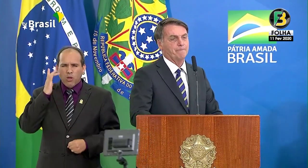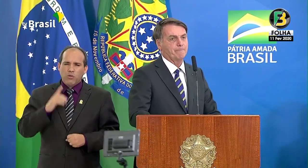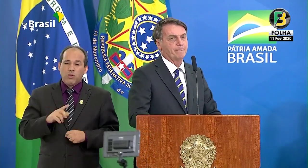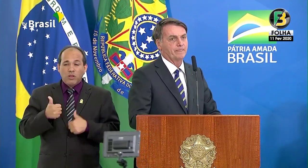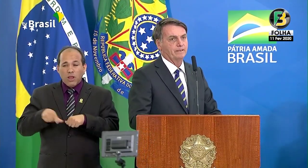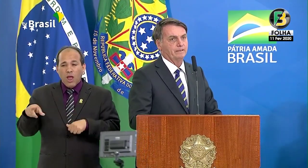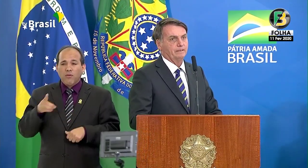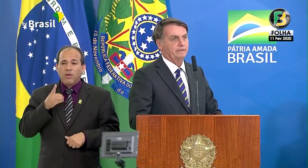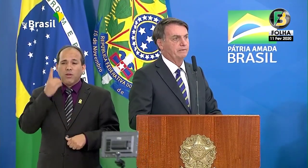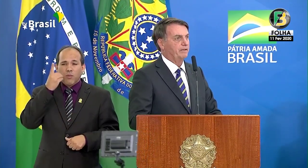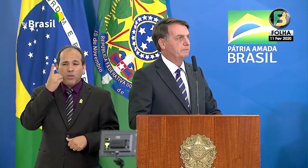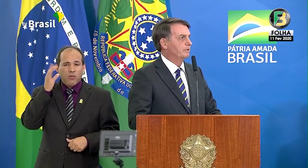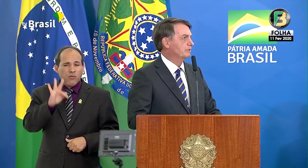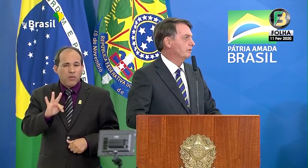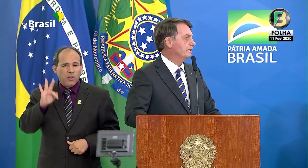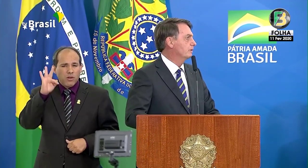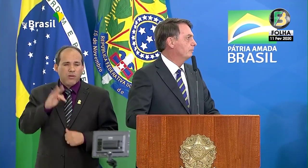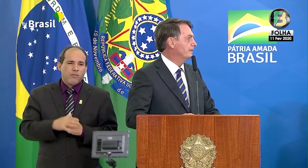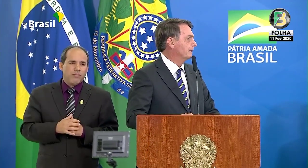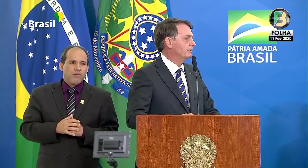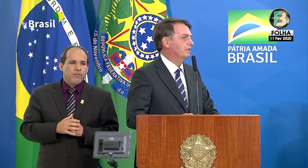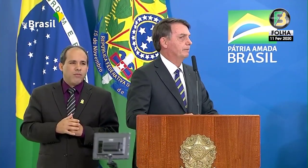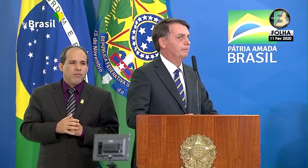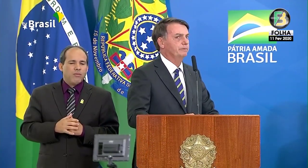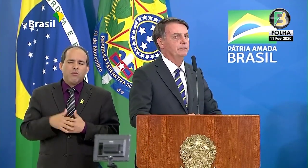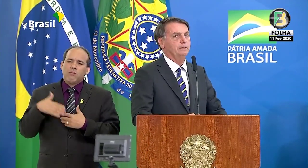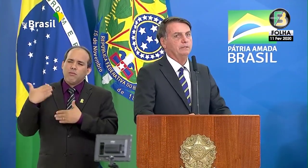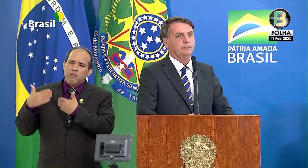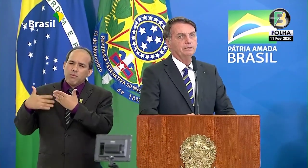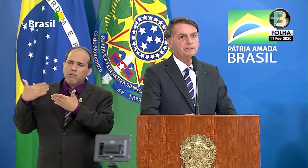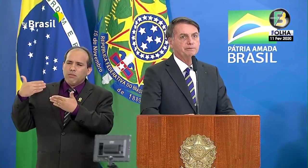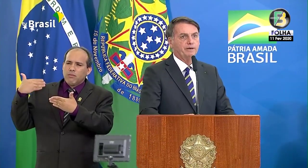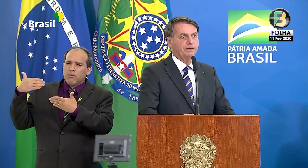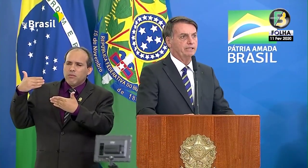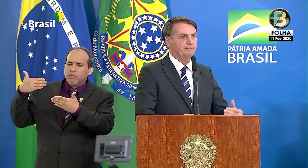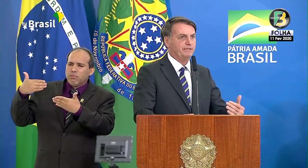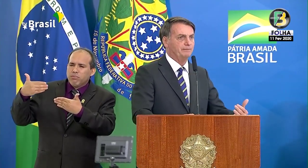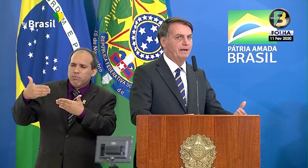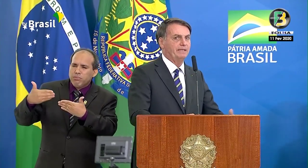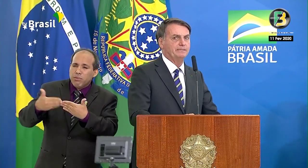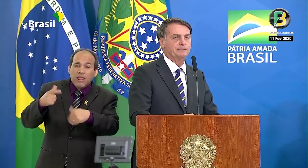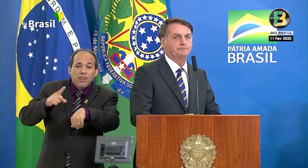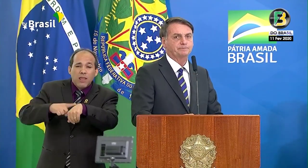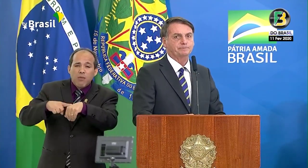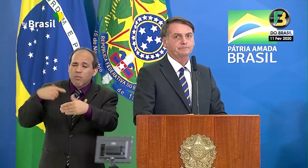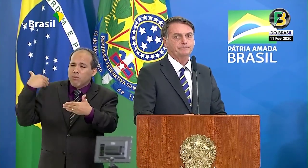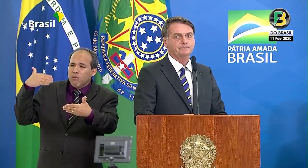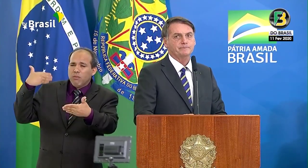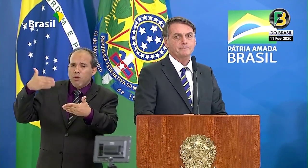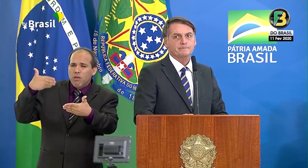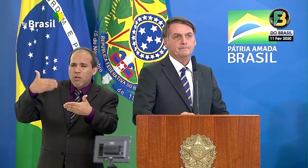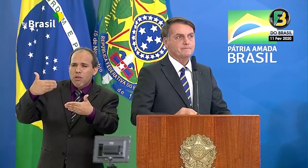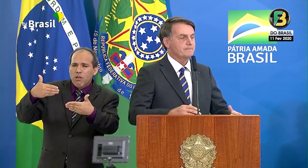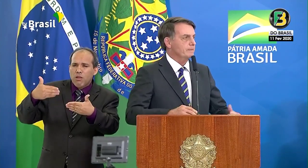federal. E são aquelas pessoas que, com o passar do tempo, a gente vai cada vez mais